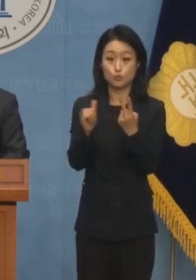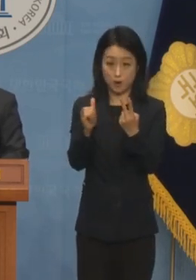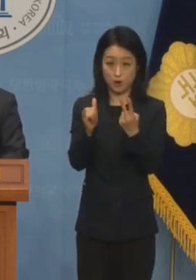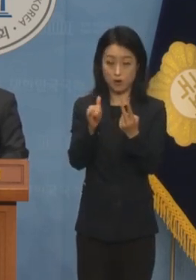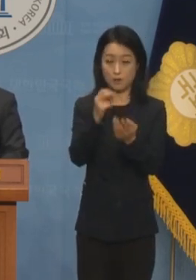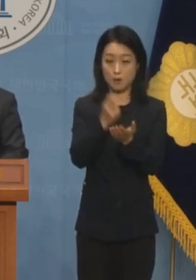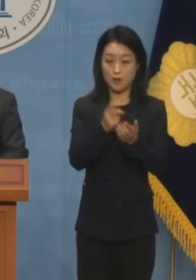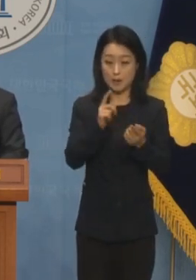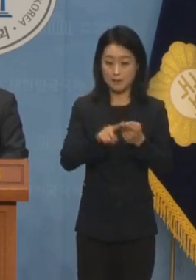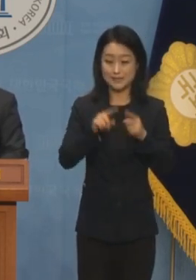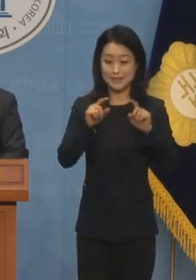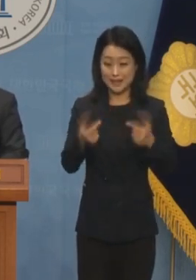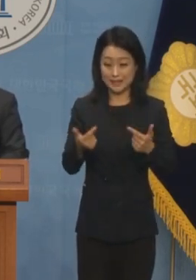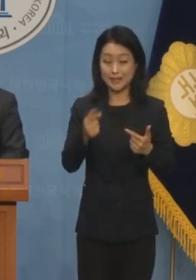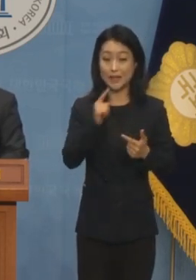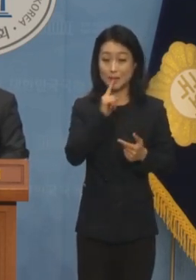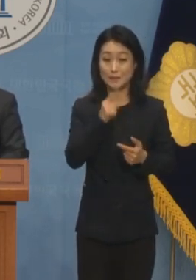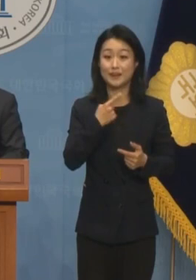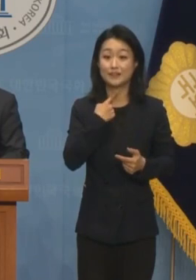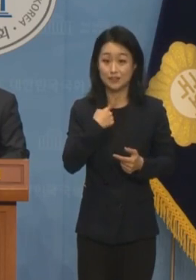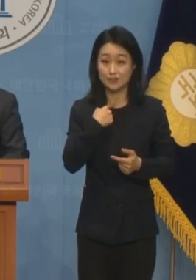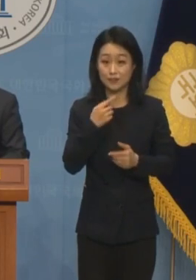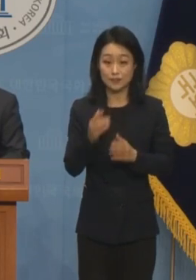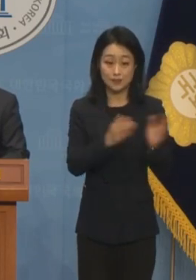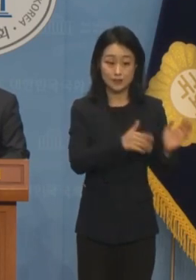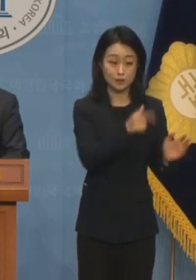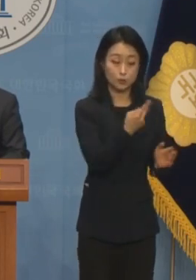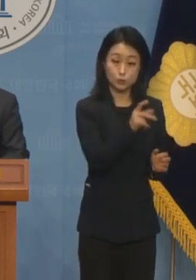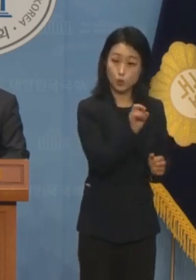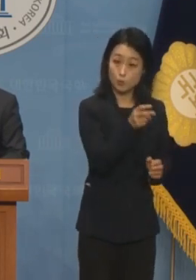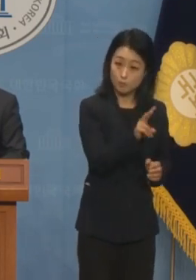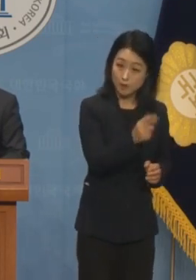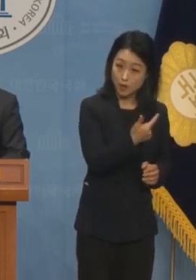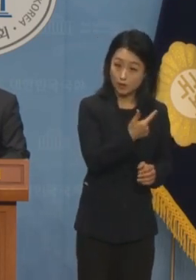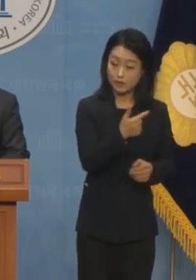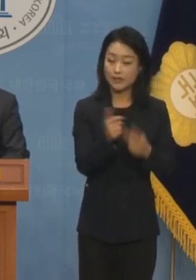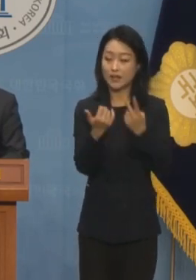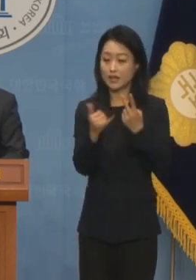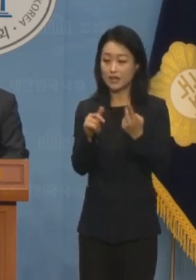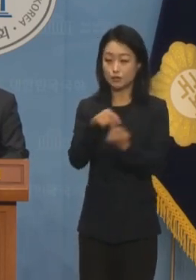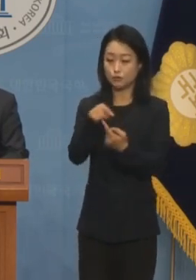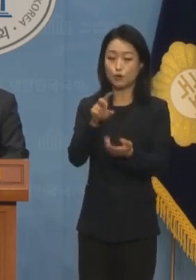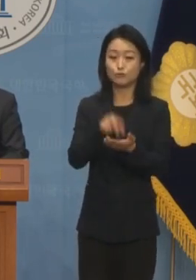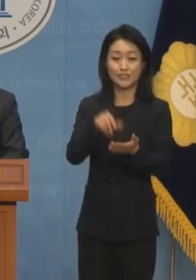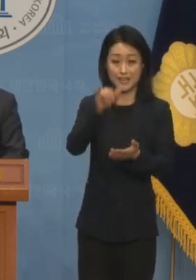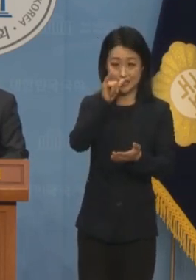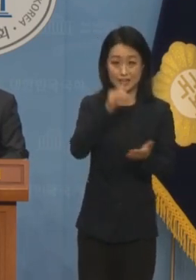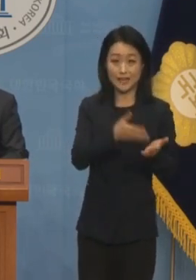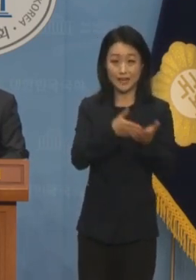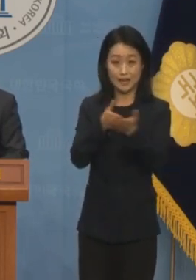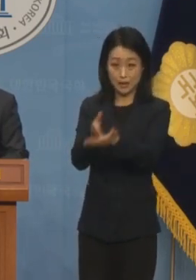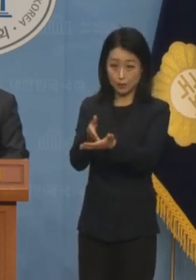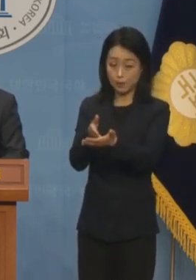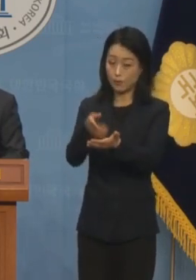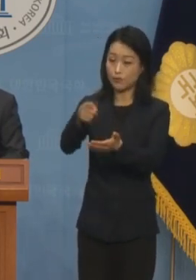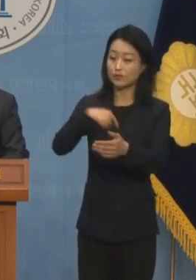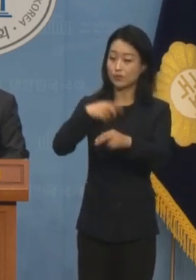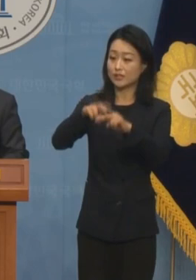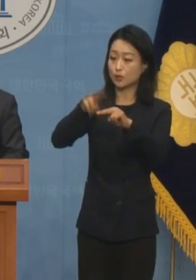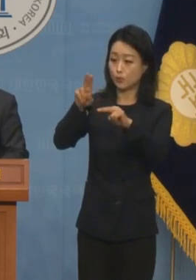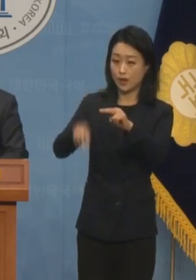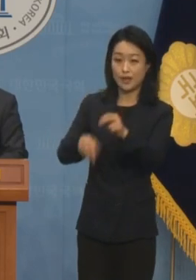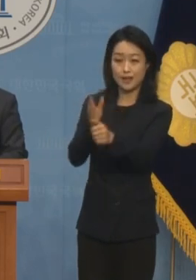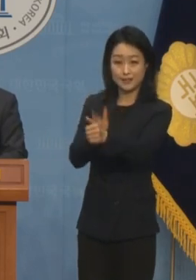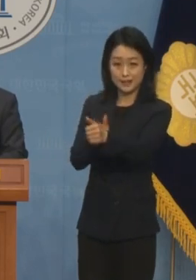와중에 노정면 민주당 의원이 2인 체제의 문제점을 지적하면서 김 위원장의 사퇴를 촉구했다고